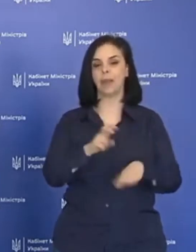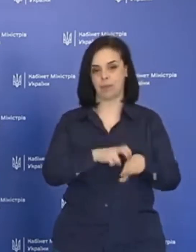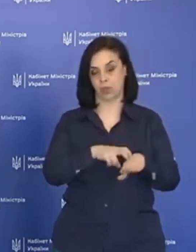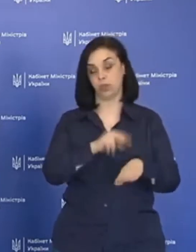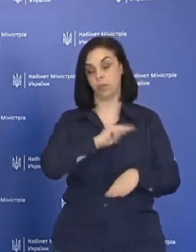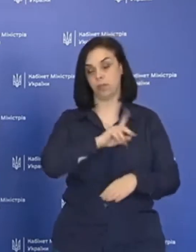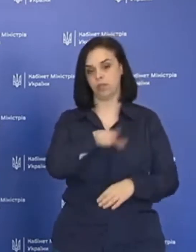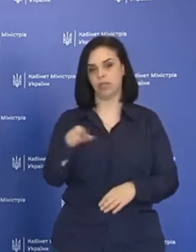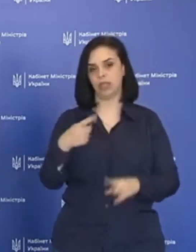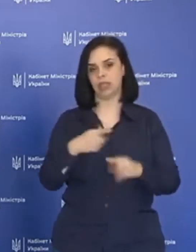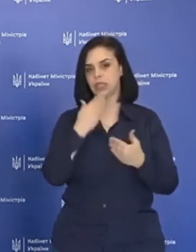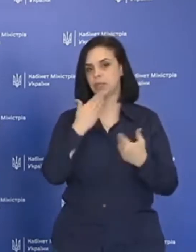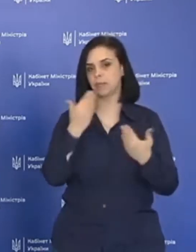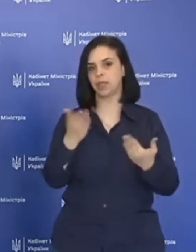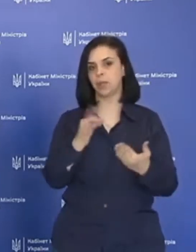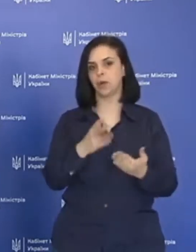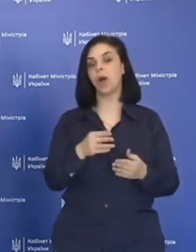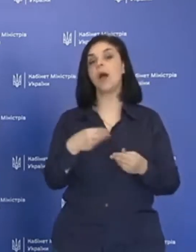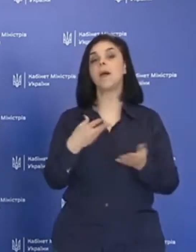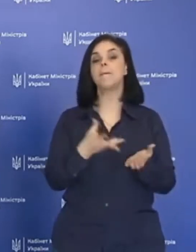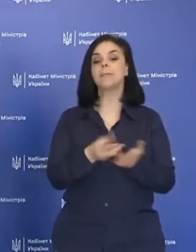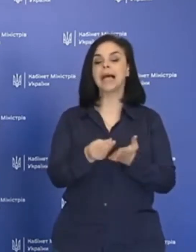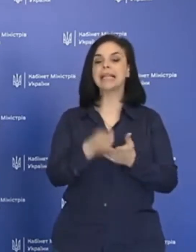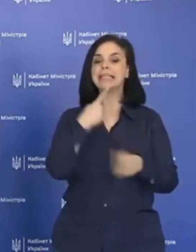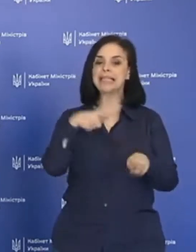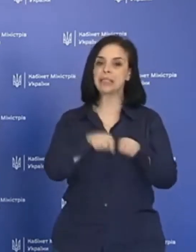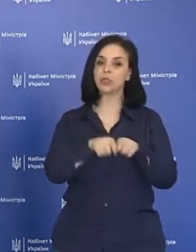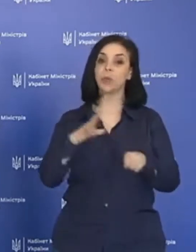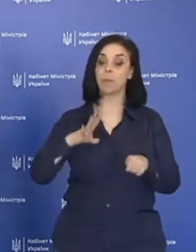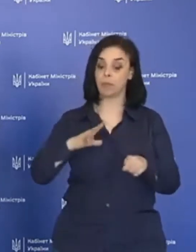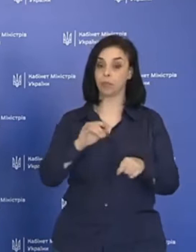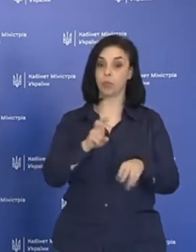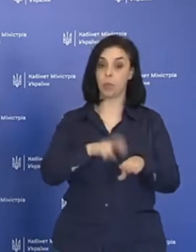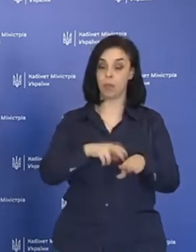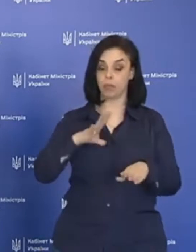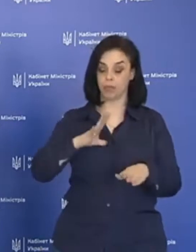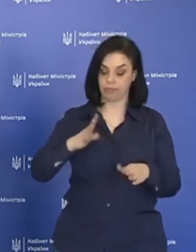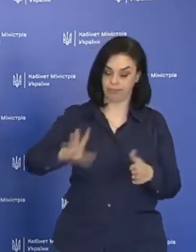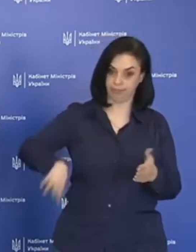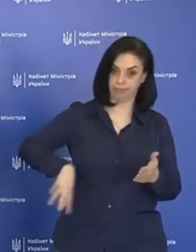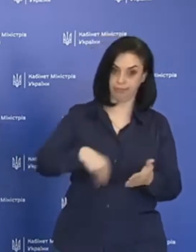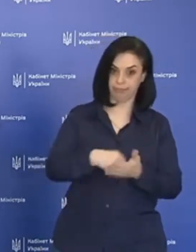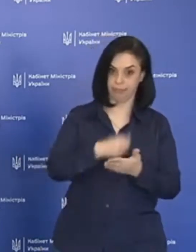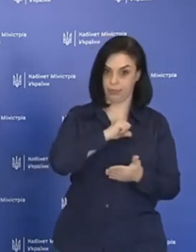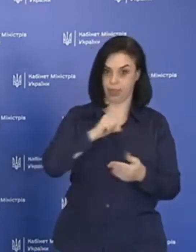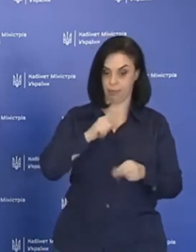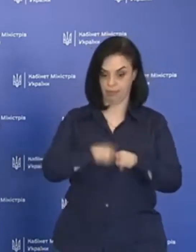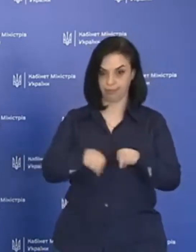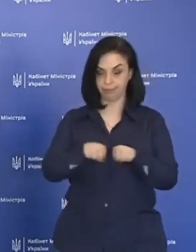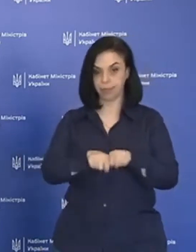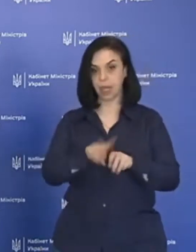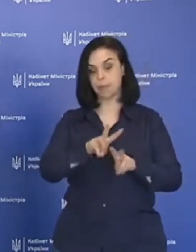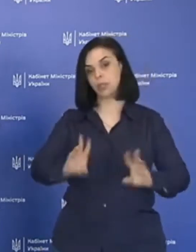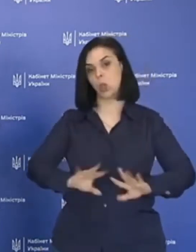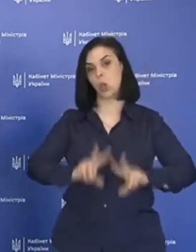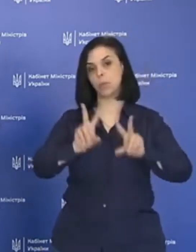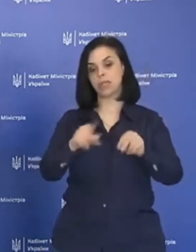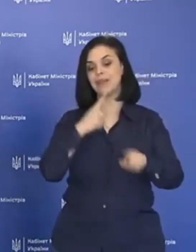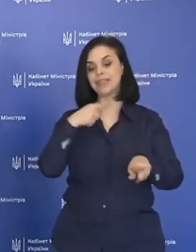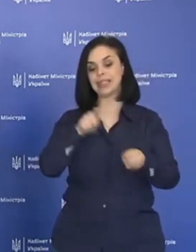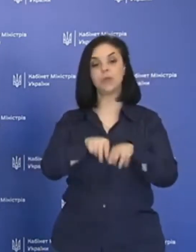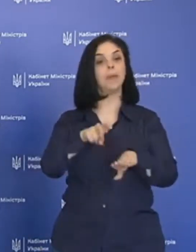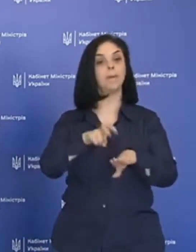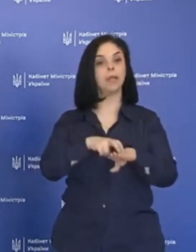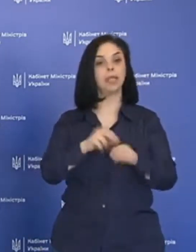медичні працівники, це запитання про платні тести. Чому медики змушені самі купувати ПЛР-тести за свої кошти? Міністр обіцяв